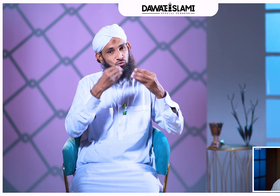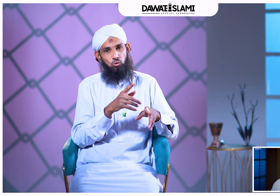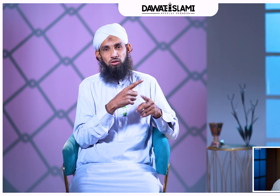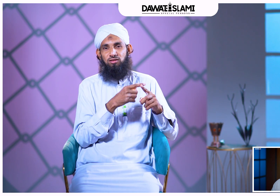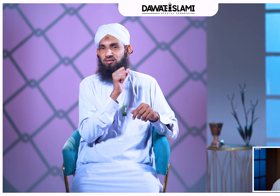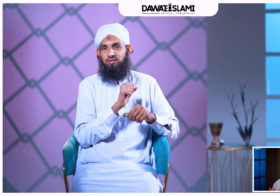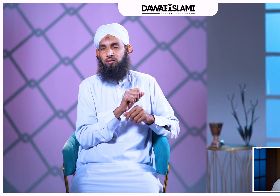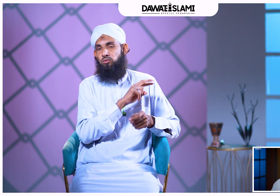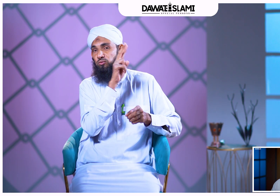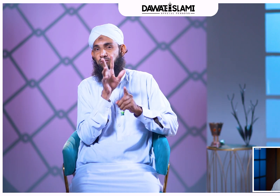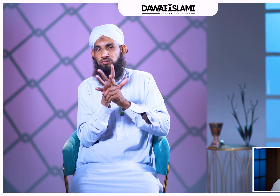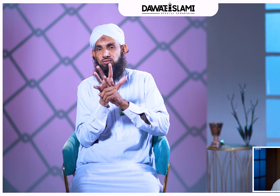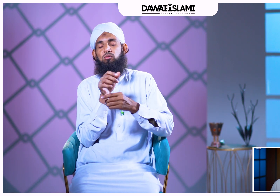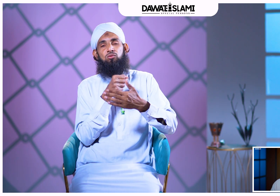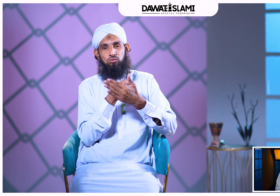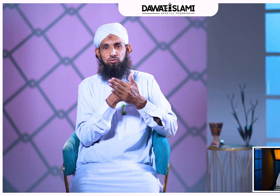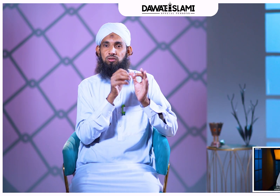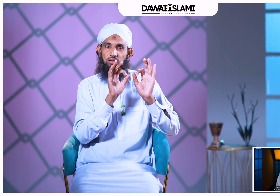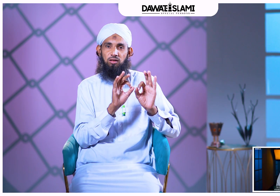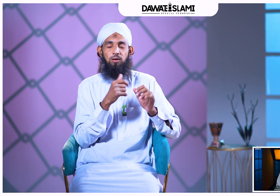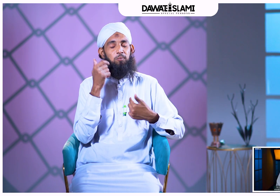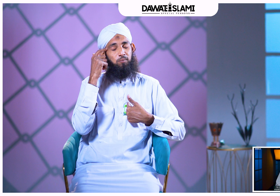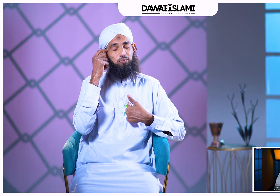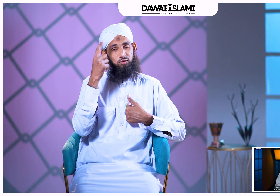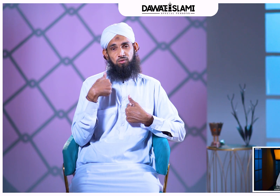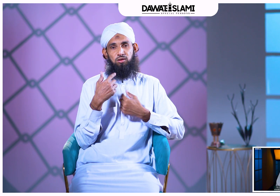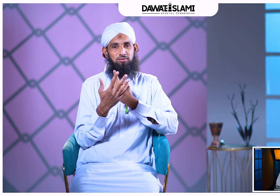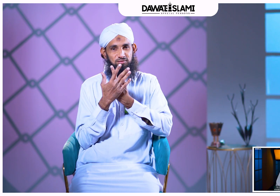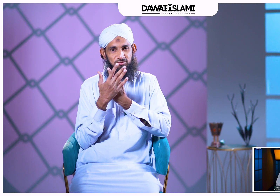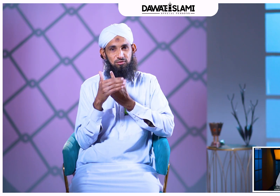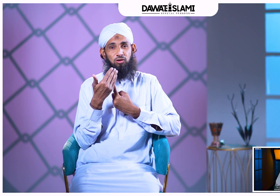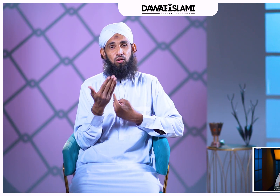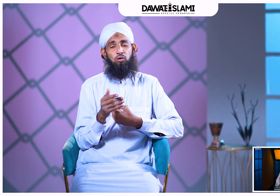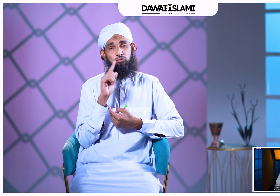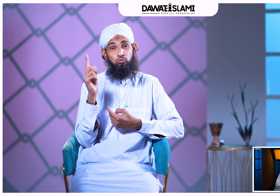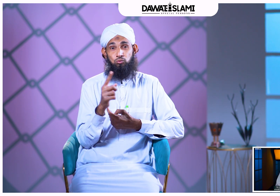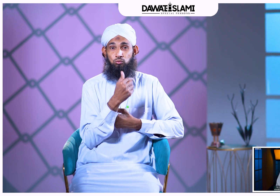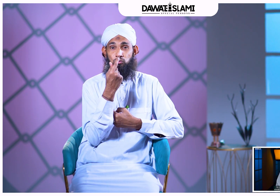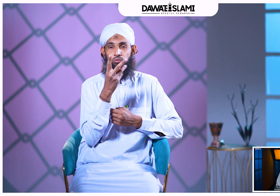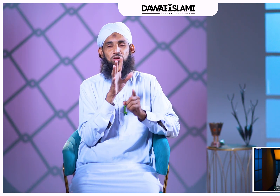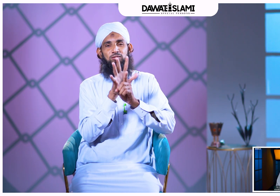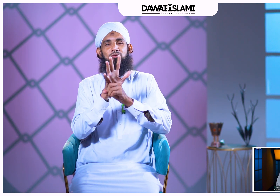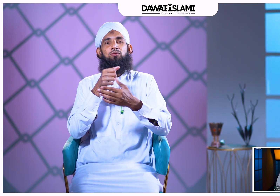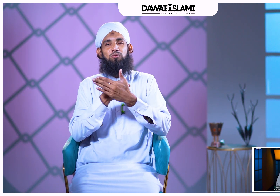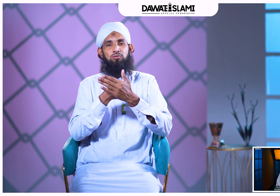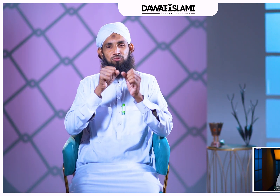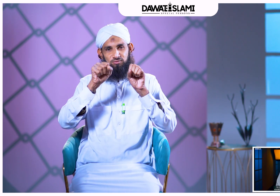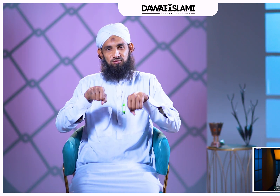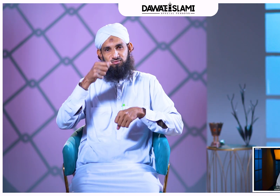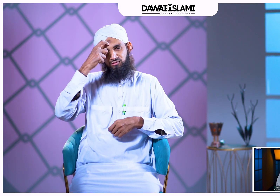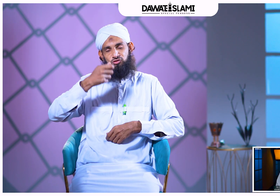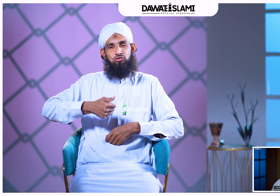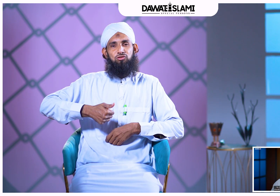رہے، پھر بھی دوسرے کو اس غلطی سے بچا تو سکتے ہیں۔ تو ذہن بنائیں کہ مجھے اپنی بھی اصلاح کرنی ہے اور دوسروں کی بھی اصلاح کی کوشش کرنی